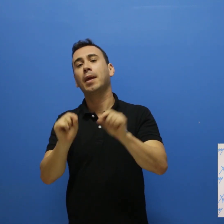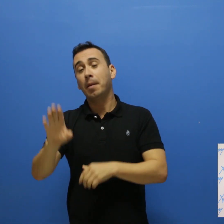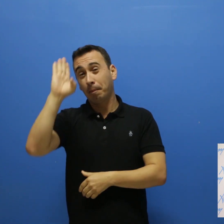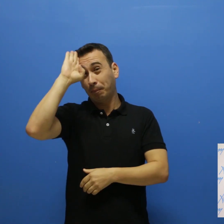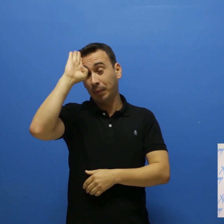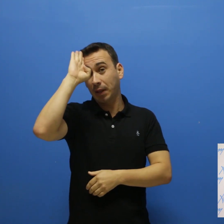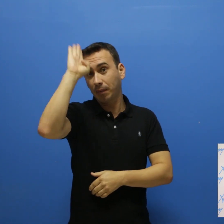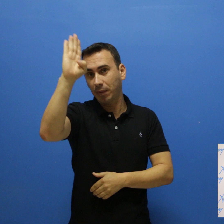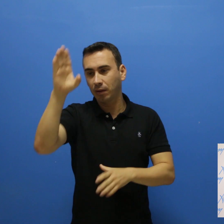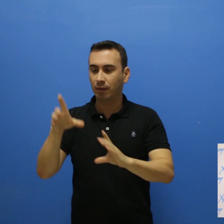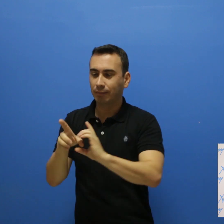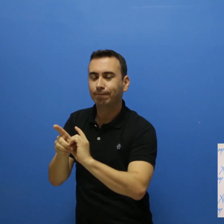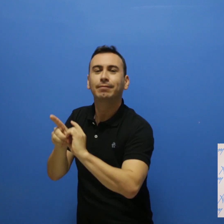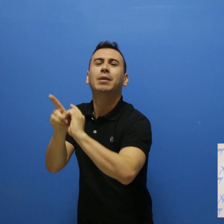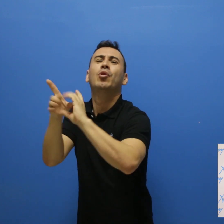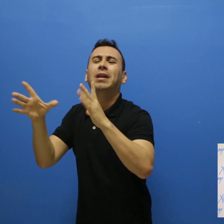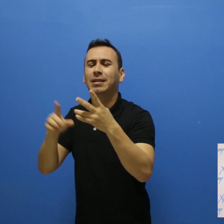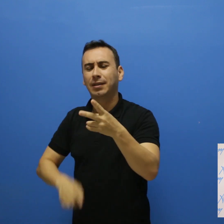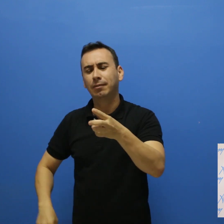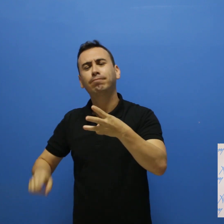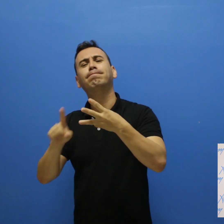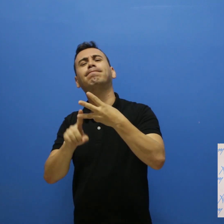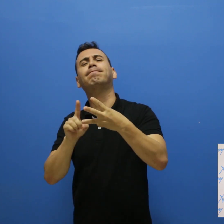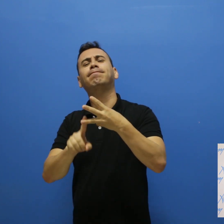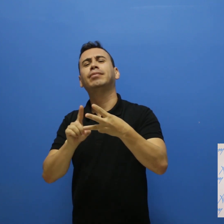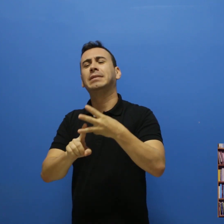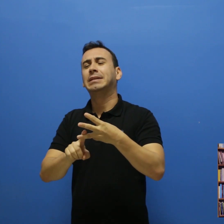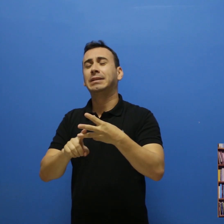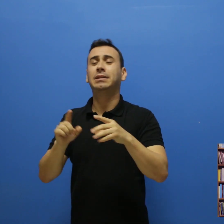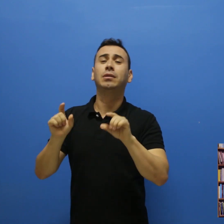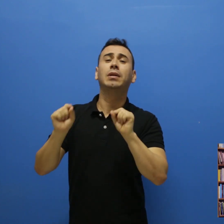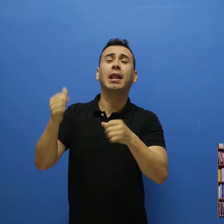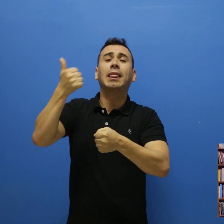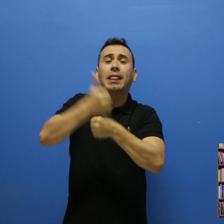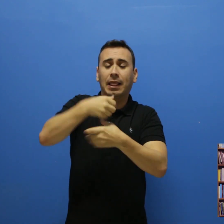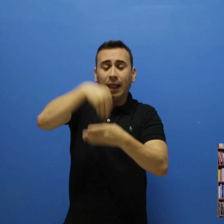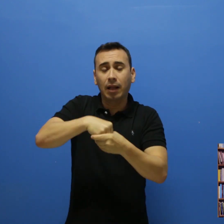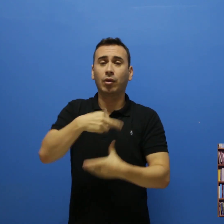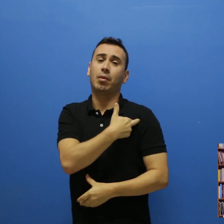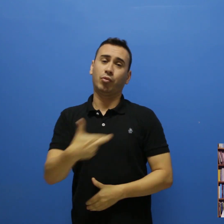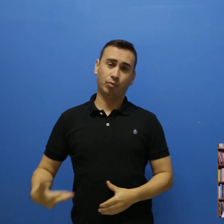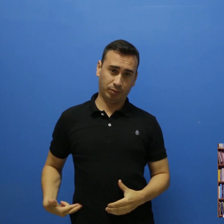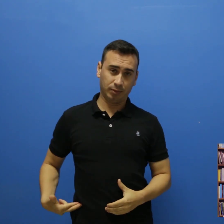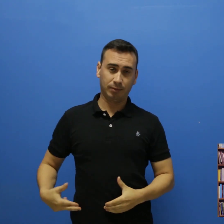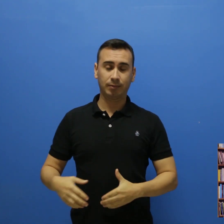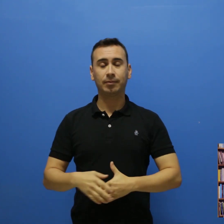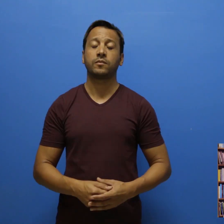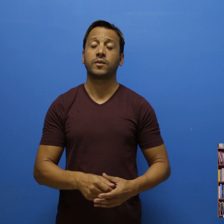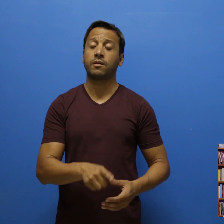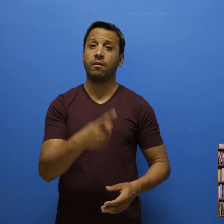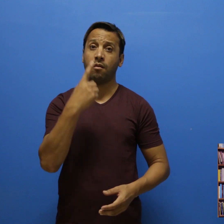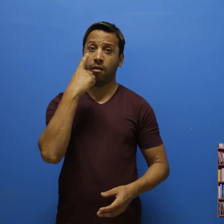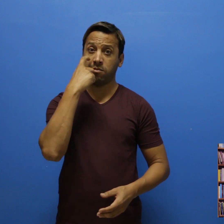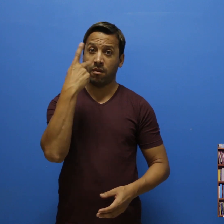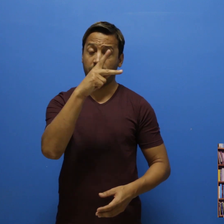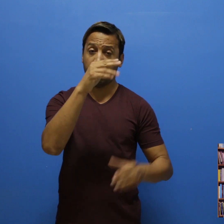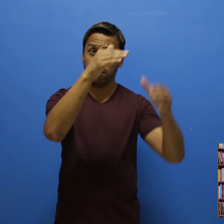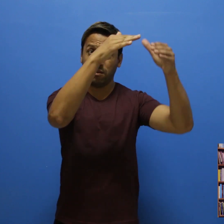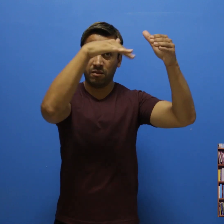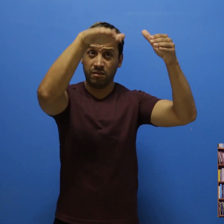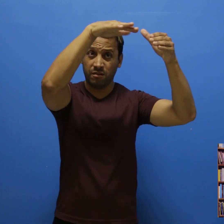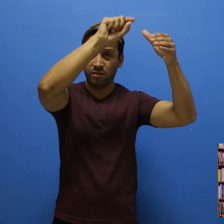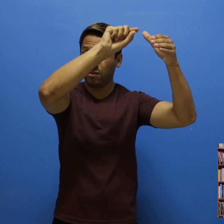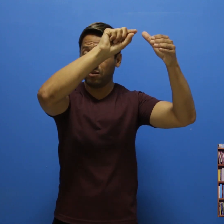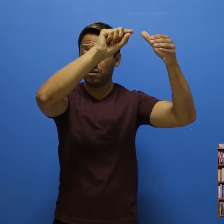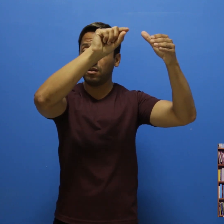aspecto democrático, esse elemento democrático da República. Para os interesses oligárquicos, era muito ruim